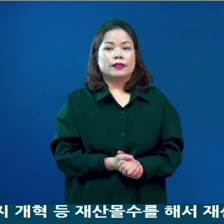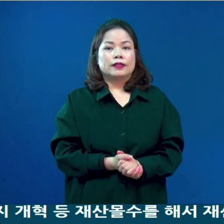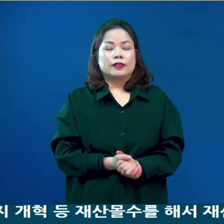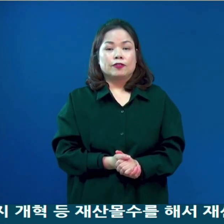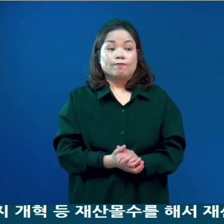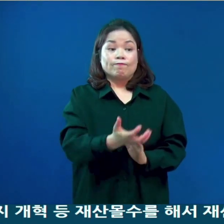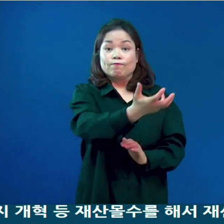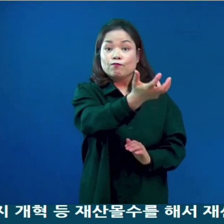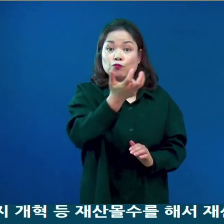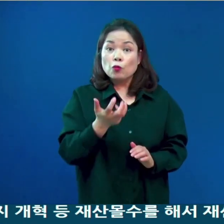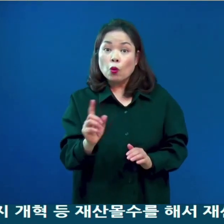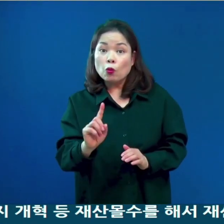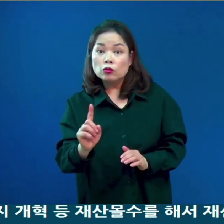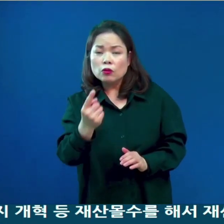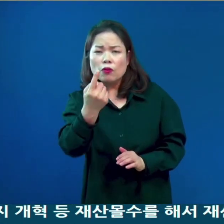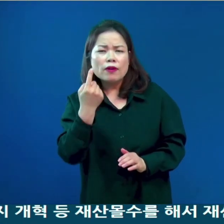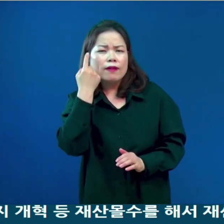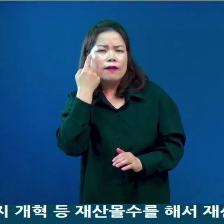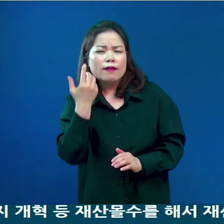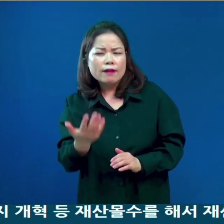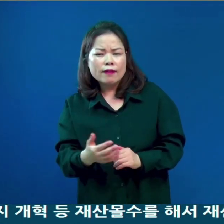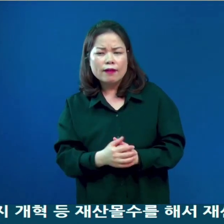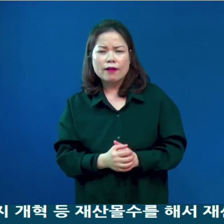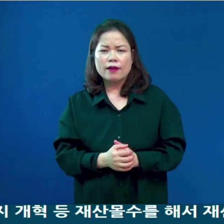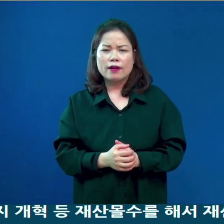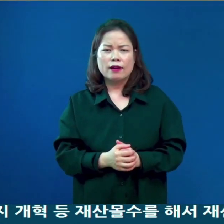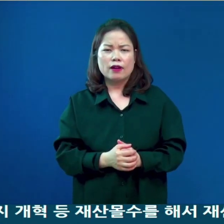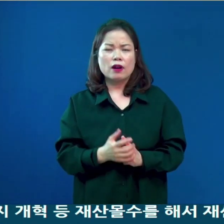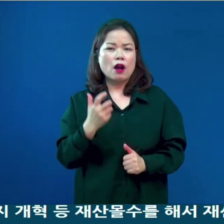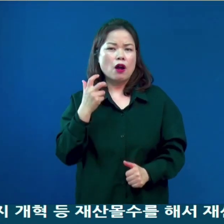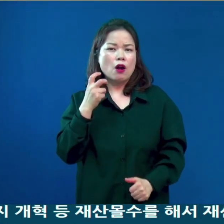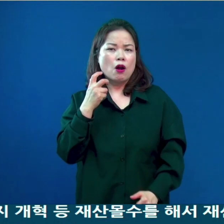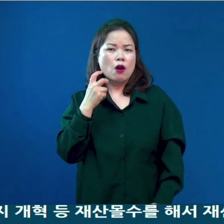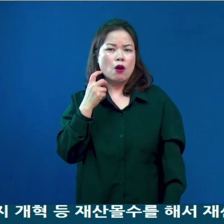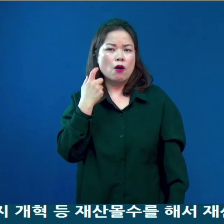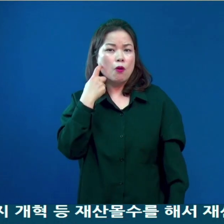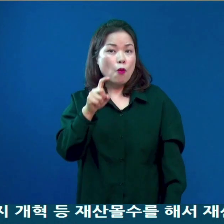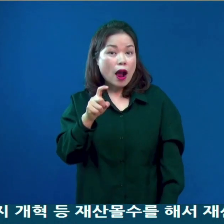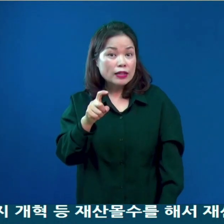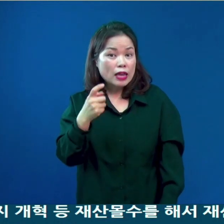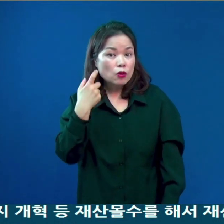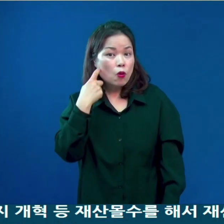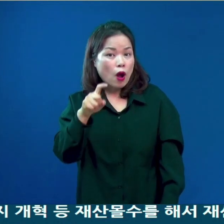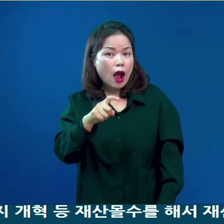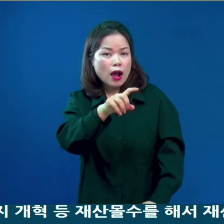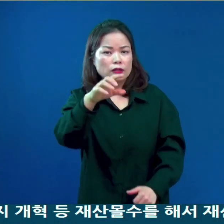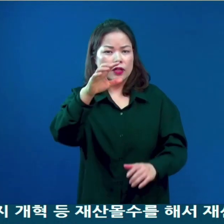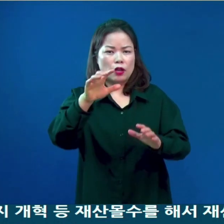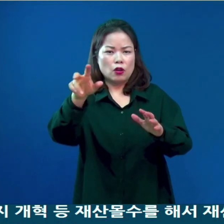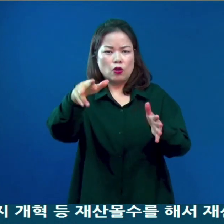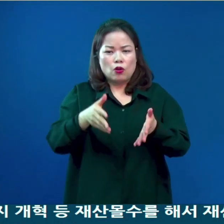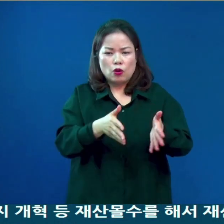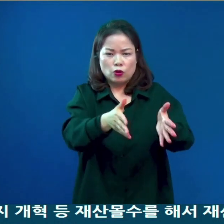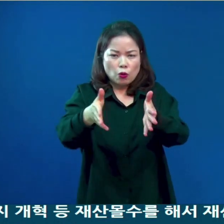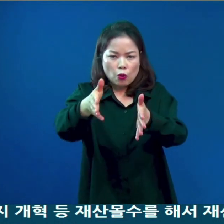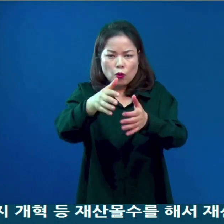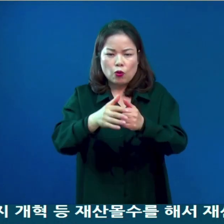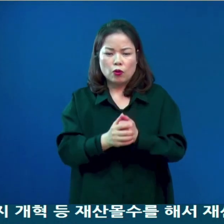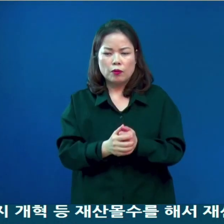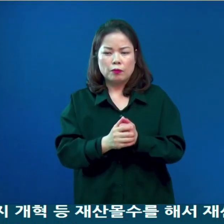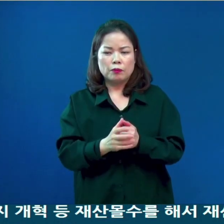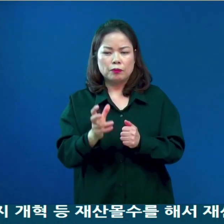월남자들이 그러면 대충 어디서 오셨느냐 보시면, 황해도가 31%, 평안북도가